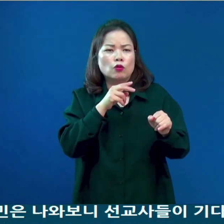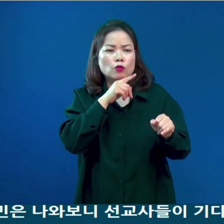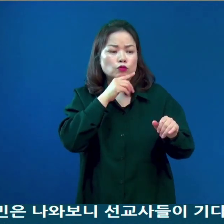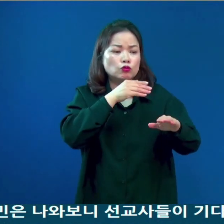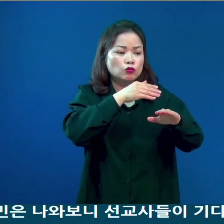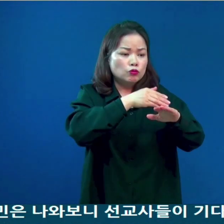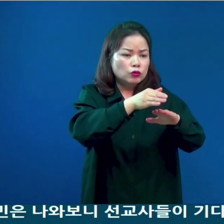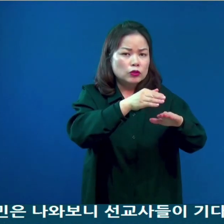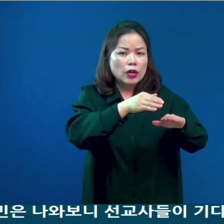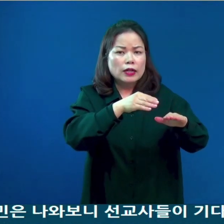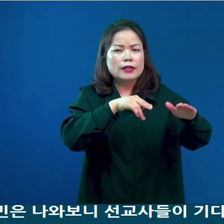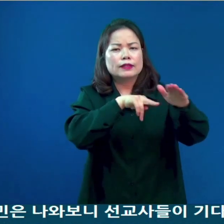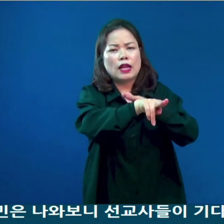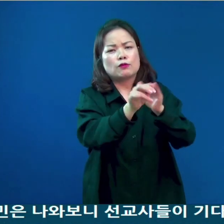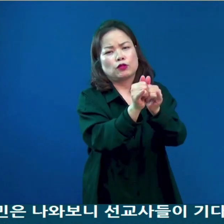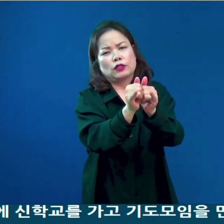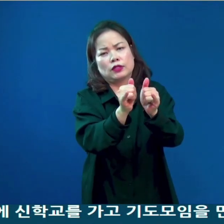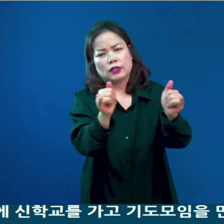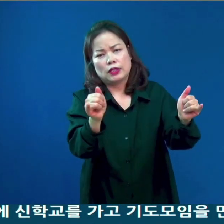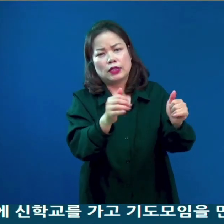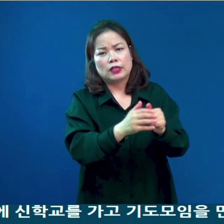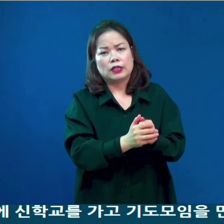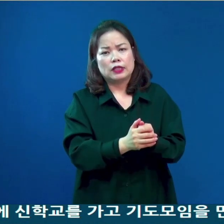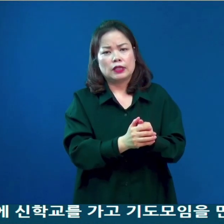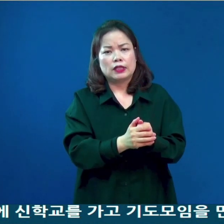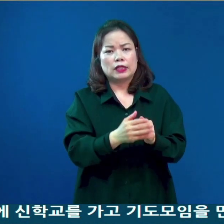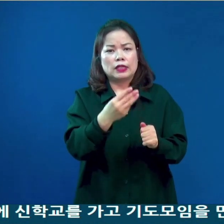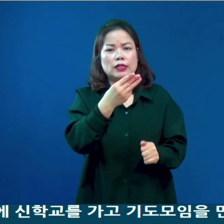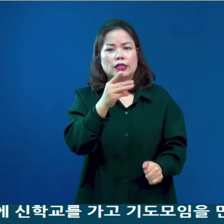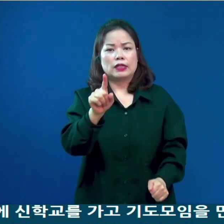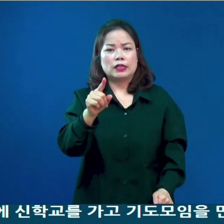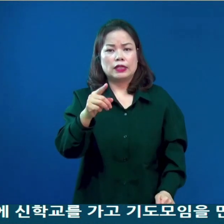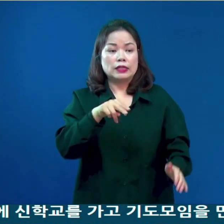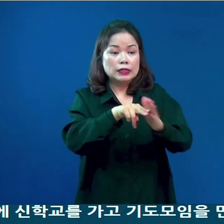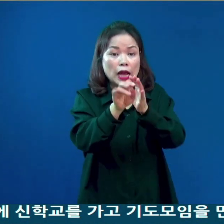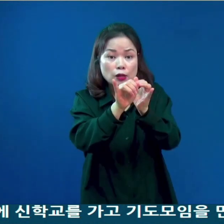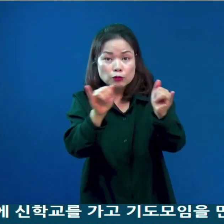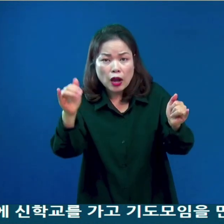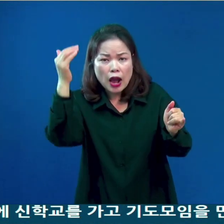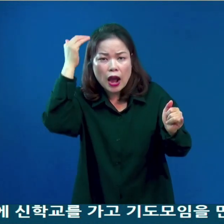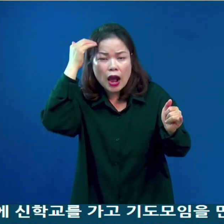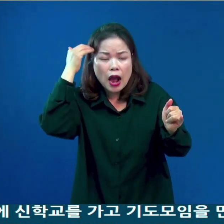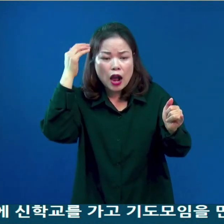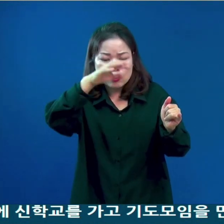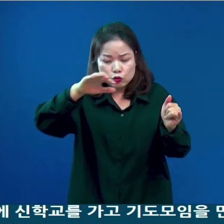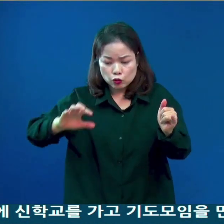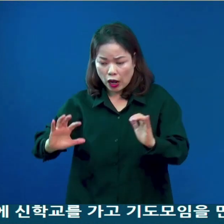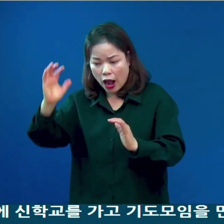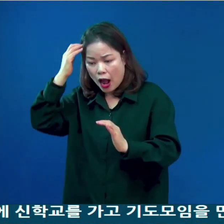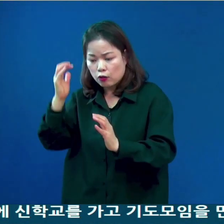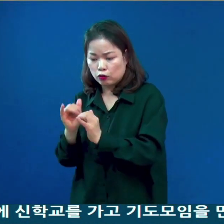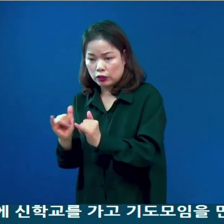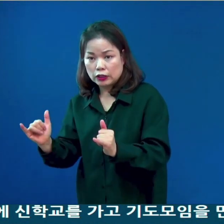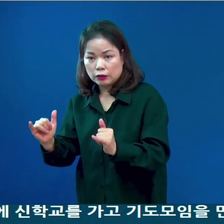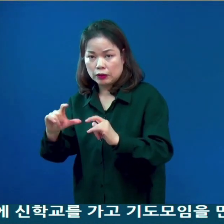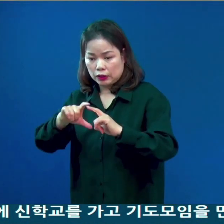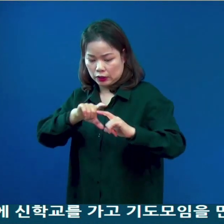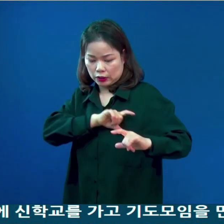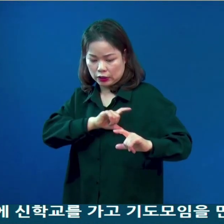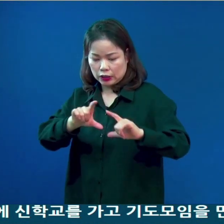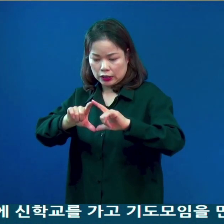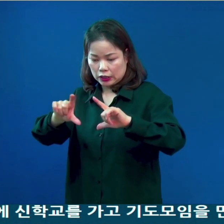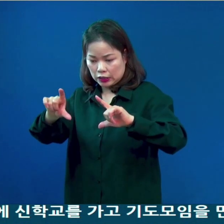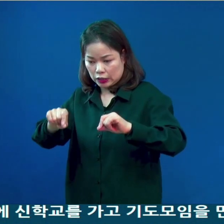북한을 나온 사람들을 탈북자라고 얘기하고, 탈북민은 한국에 들어와서 대한민국 국민증을 주민등록증을 받은